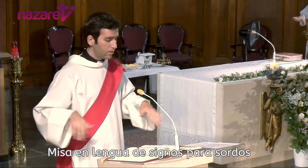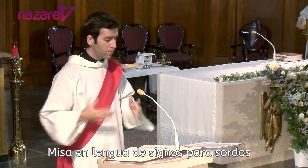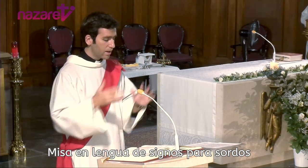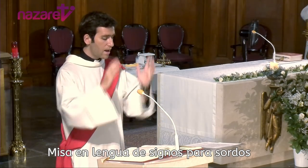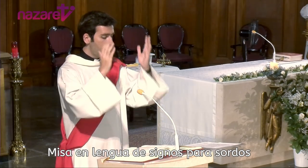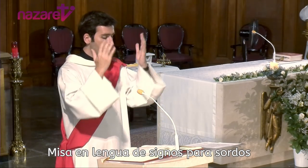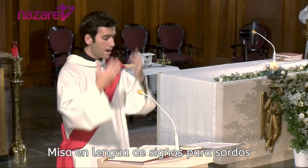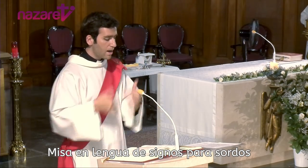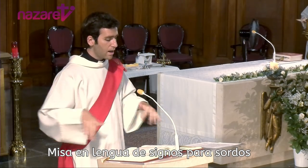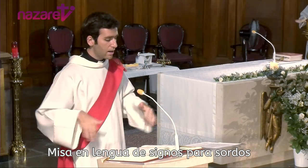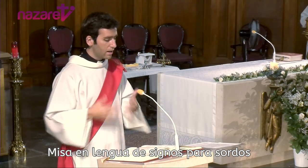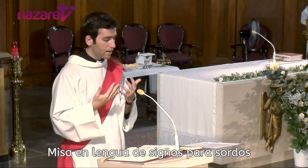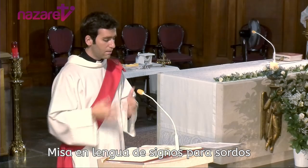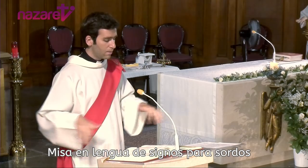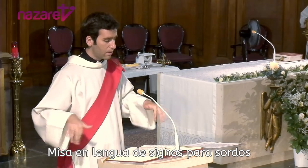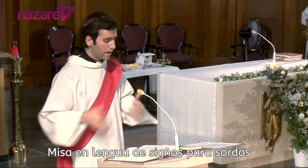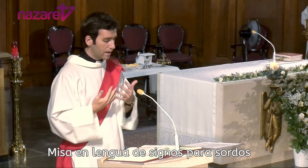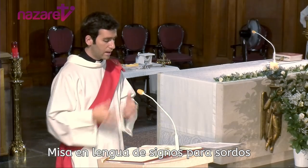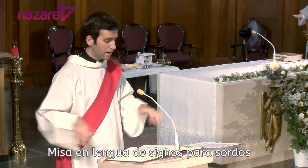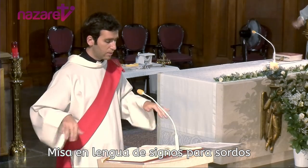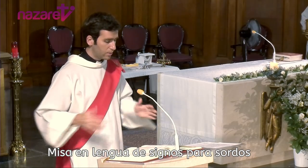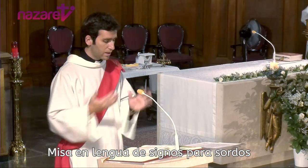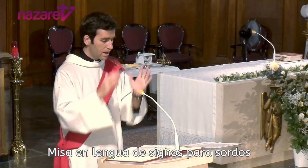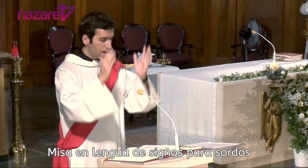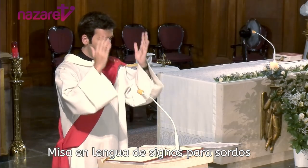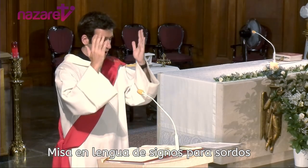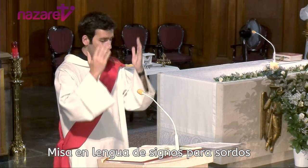aleluya, aleluya, aleluya,